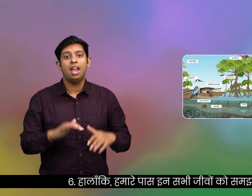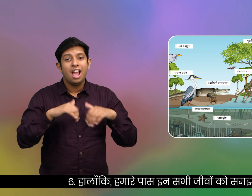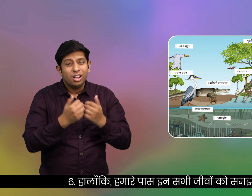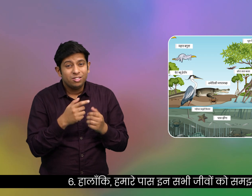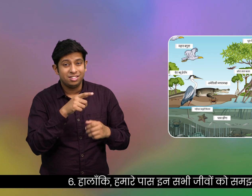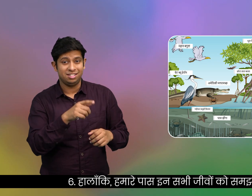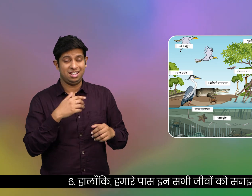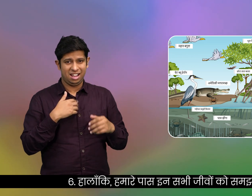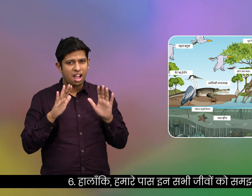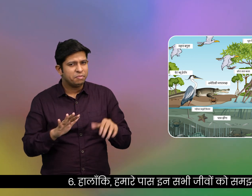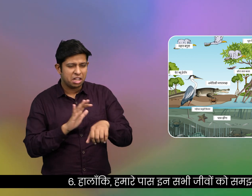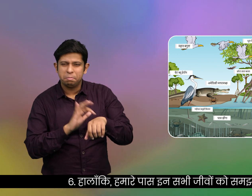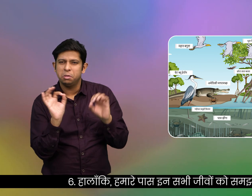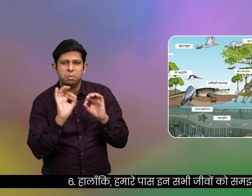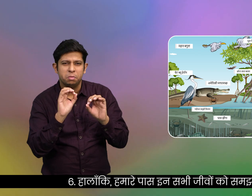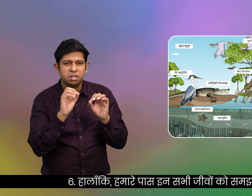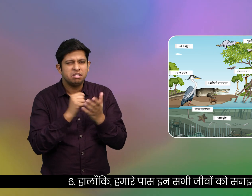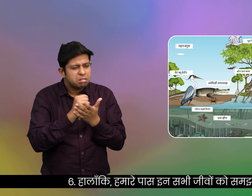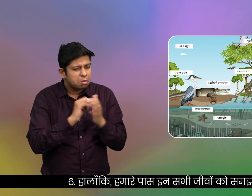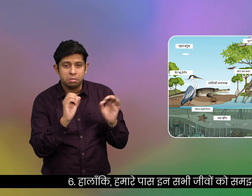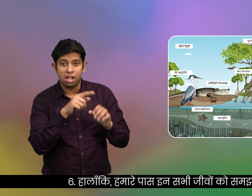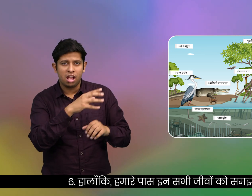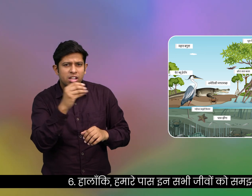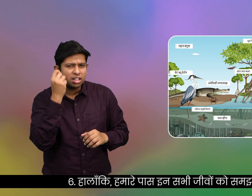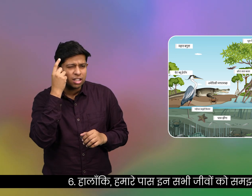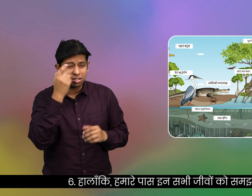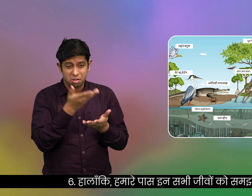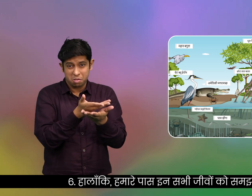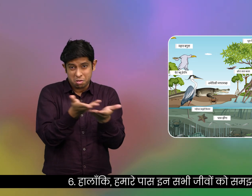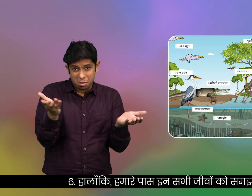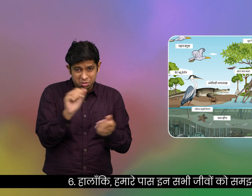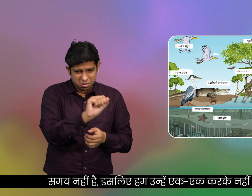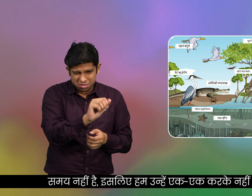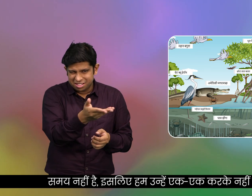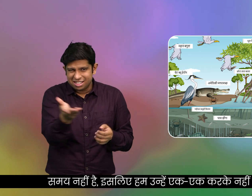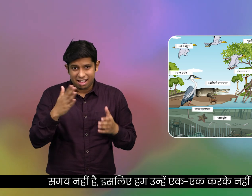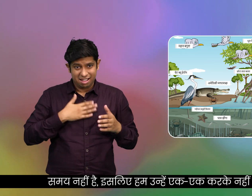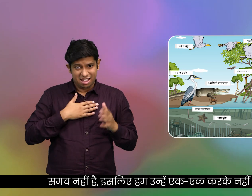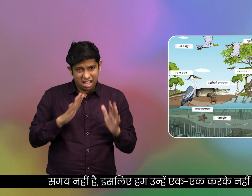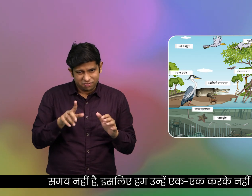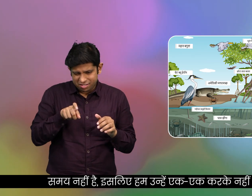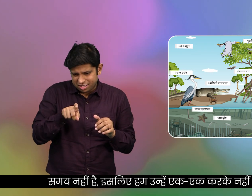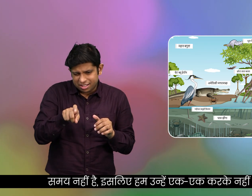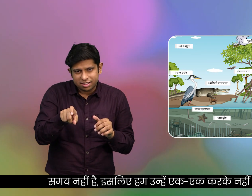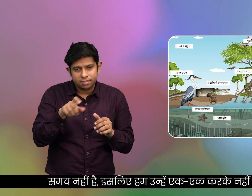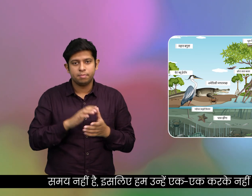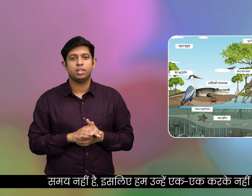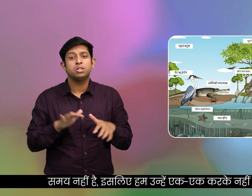छठा, हालांकि हमारे पास इन सभी जीवों को समझने का समय नहीं है, इसलिए